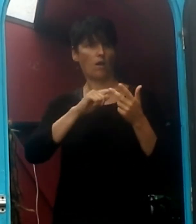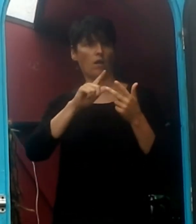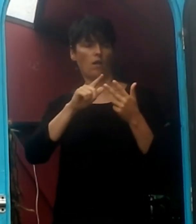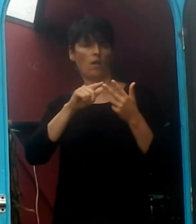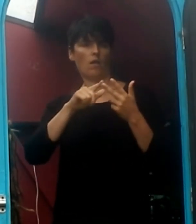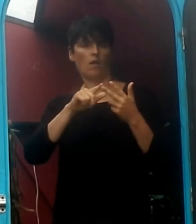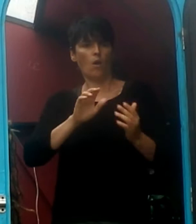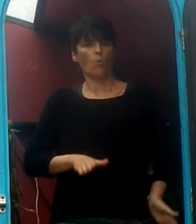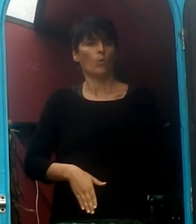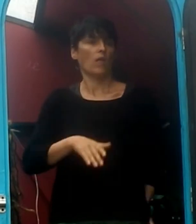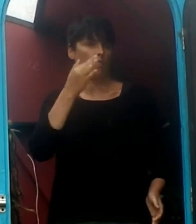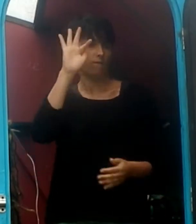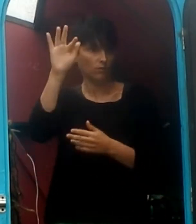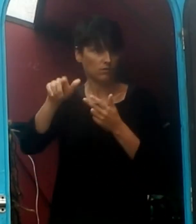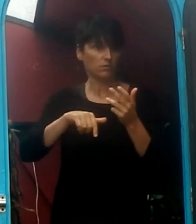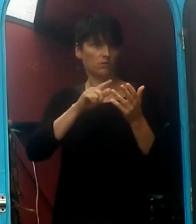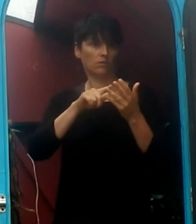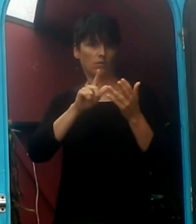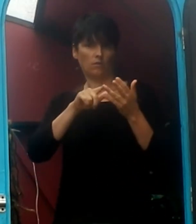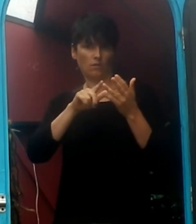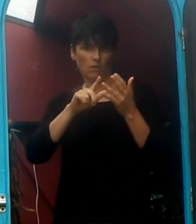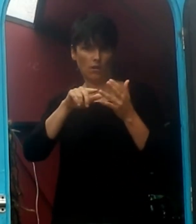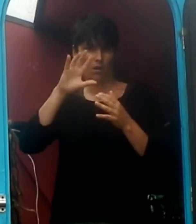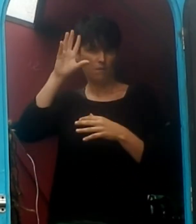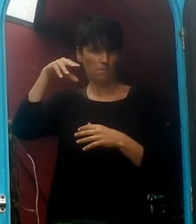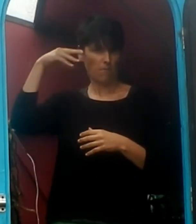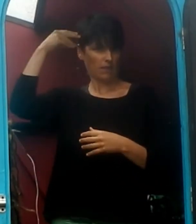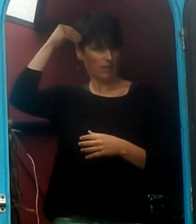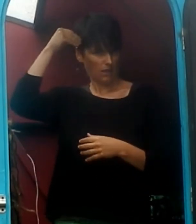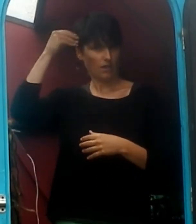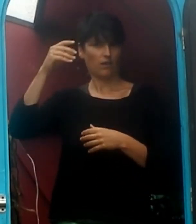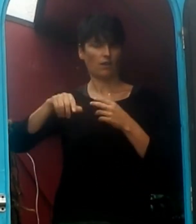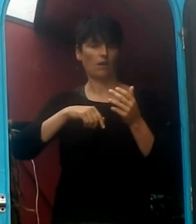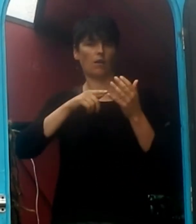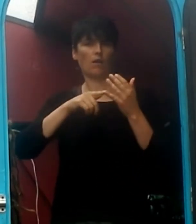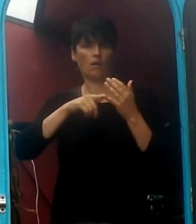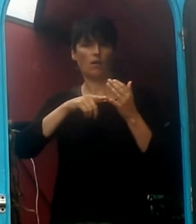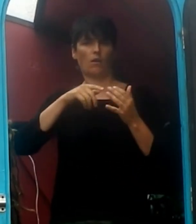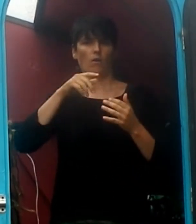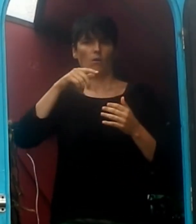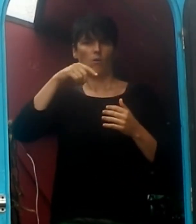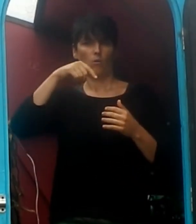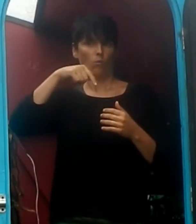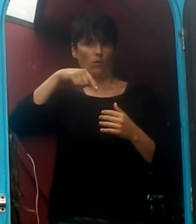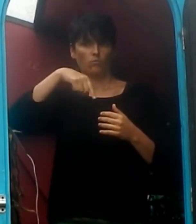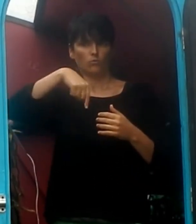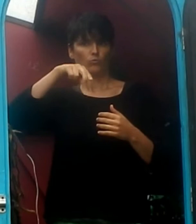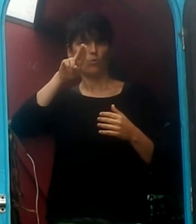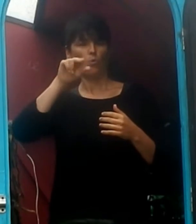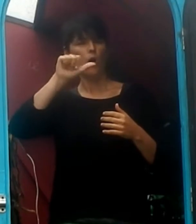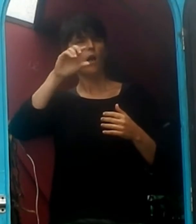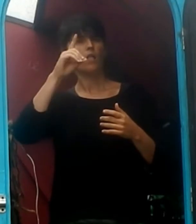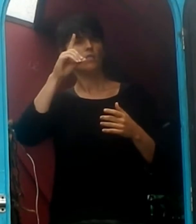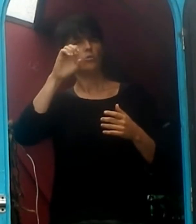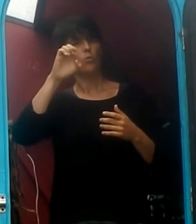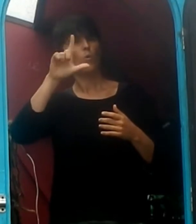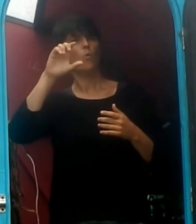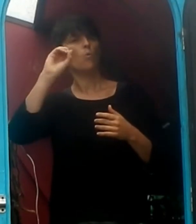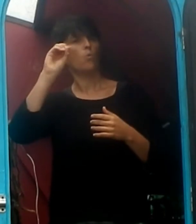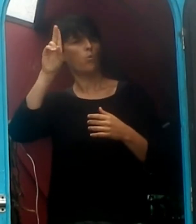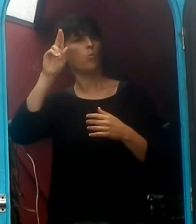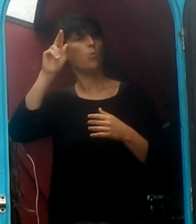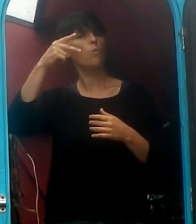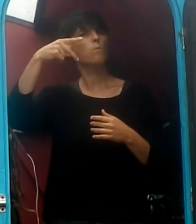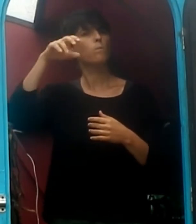Guyana, Porto Rico. Et il y a quelque chose que je connais mal, mais qui est un peu étonnant, c'est qu'on peut avorter légalement